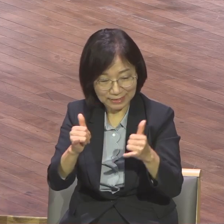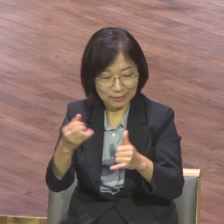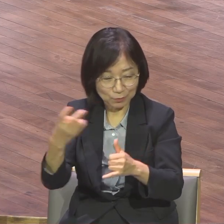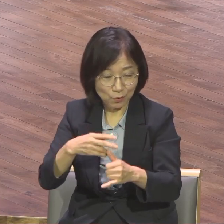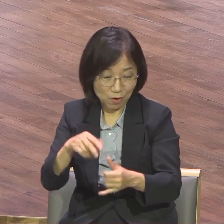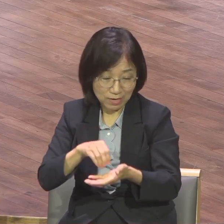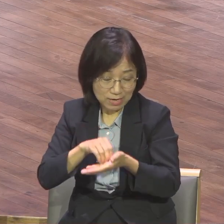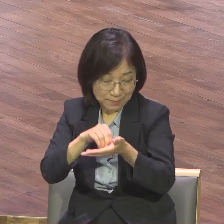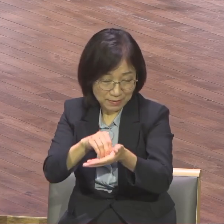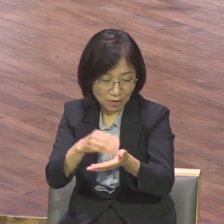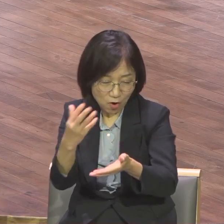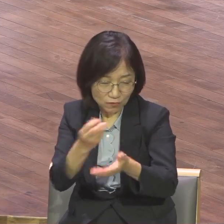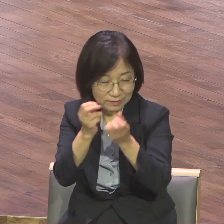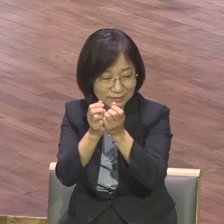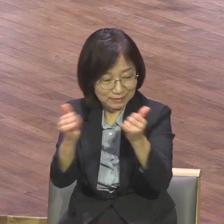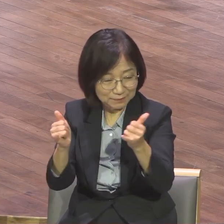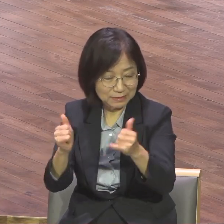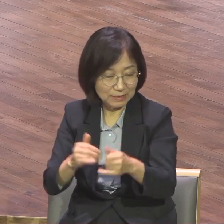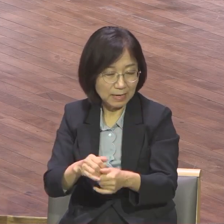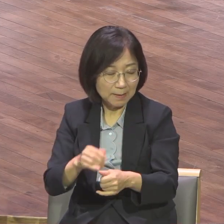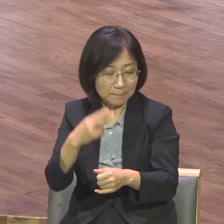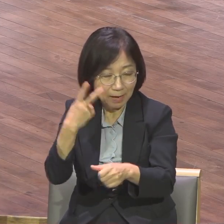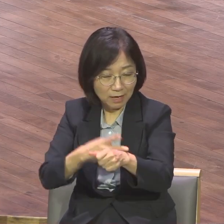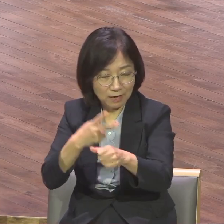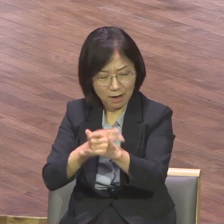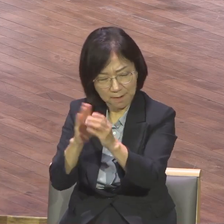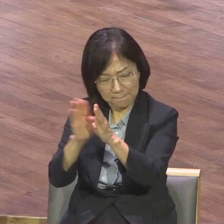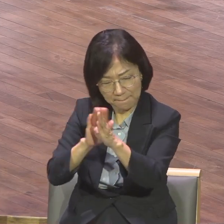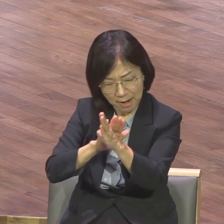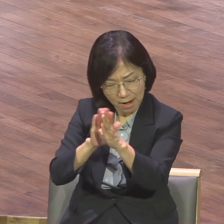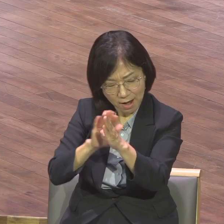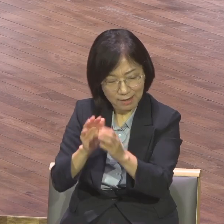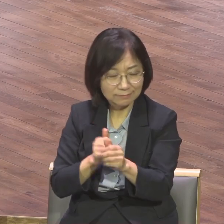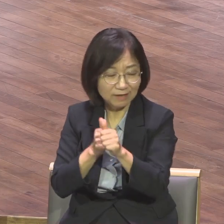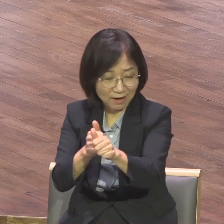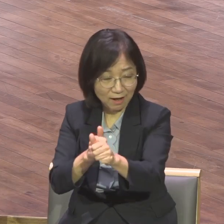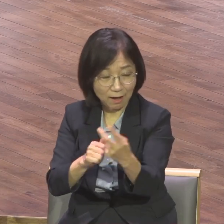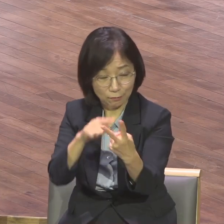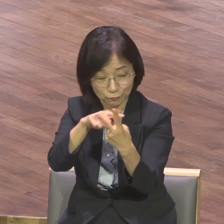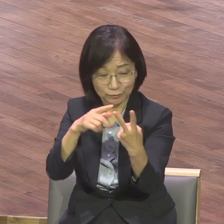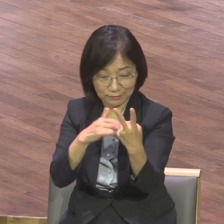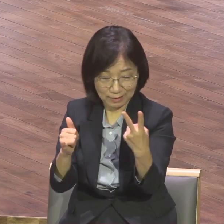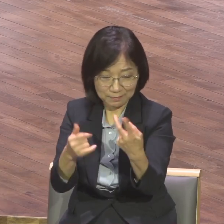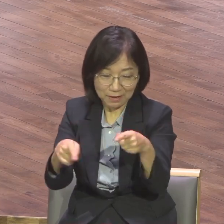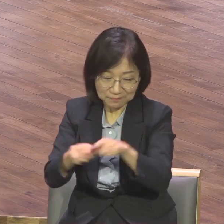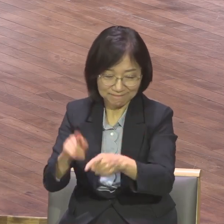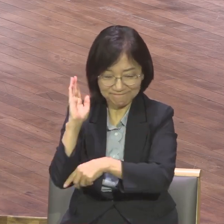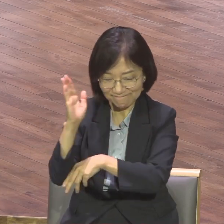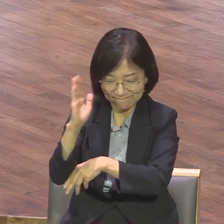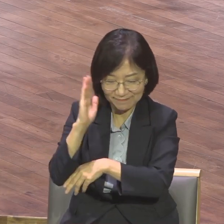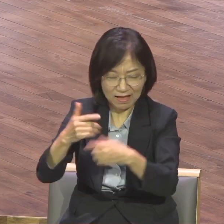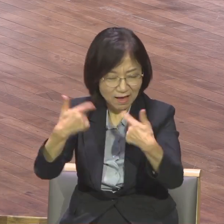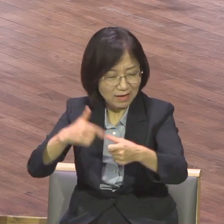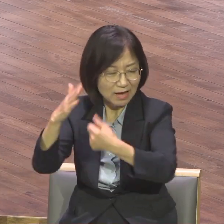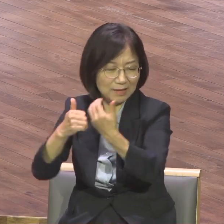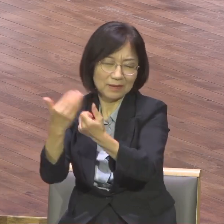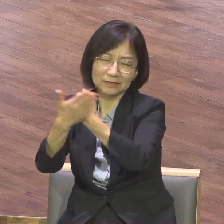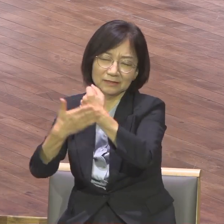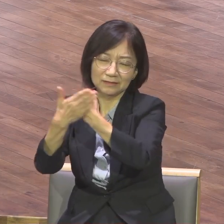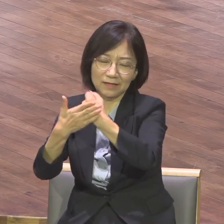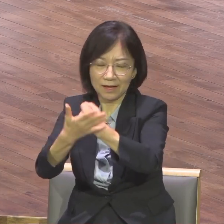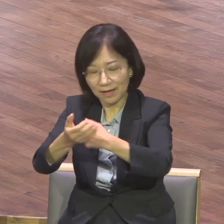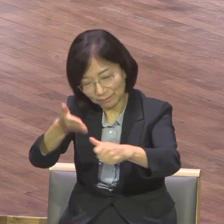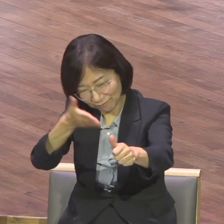입교한 경건한 사람들이 많이 바울과 바나바를 따르니 두 사도가 더불어 말하고 항상 하나님의 은혜 가운데